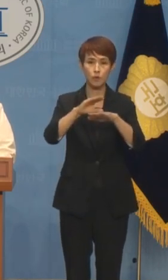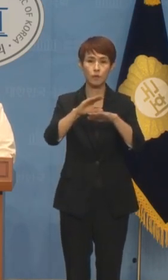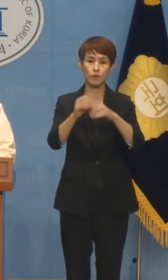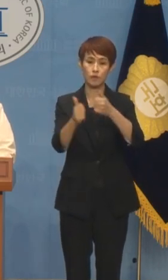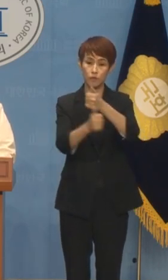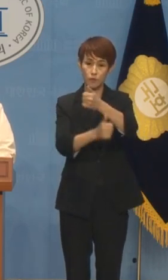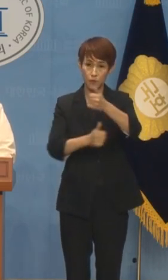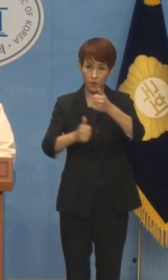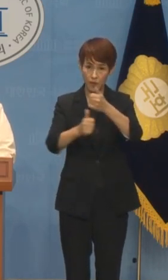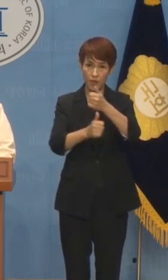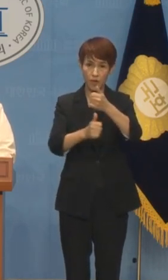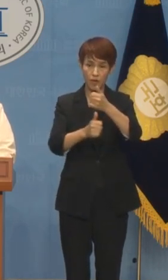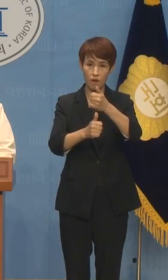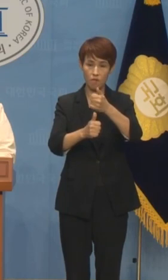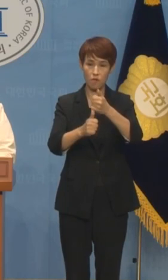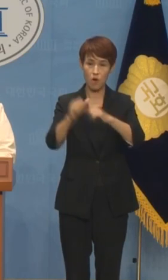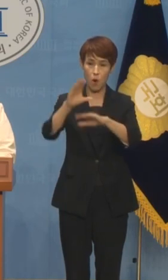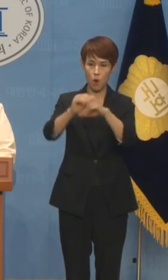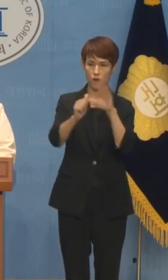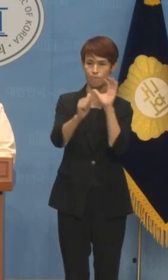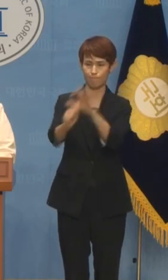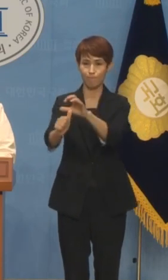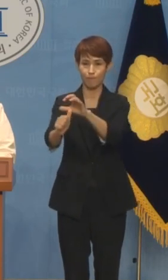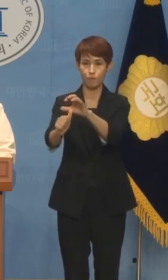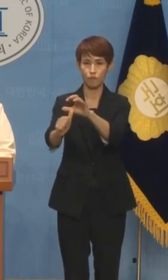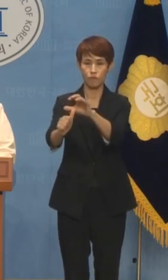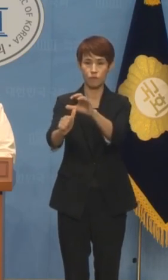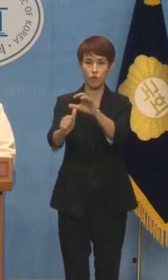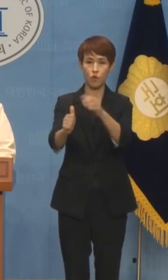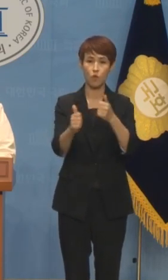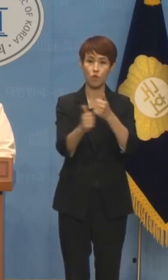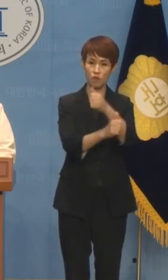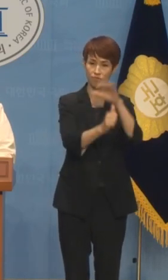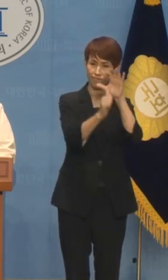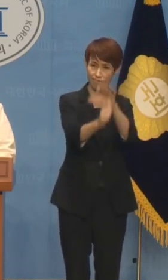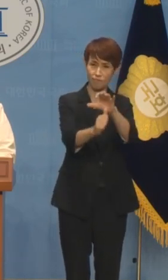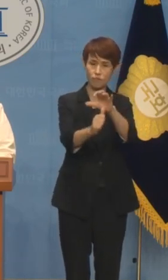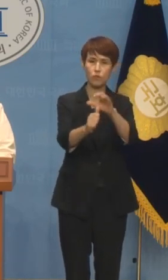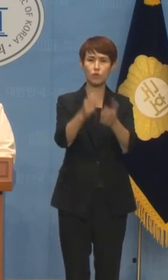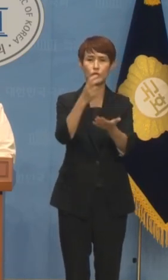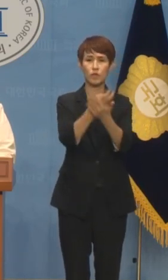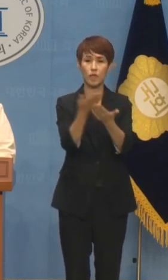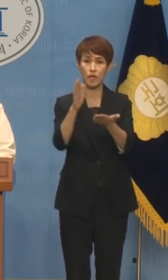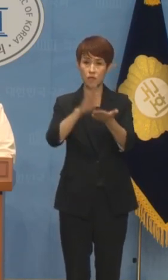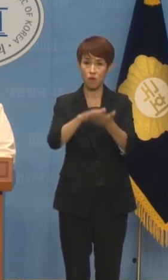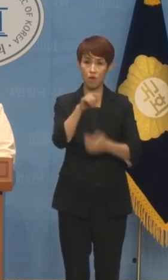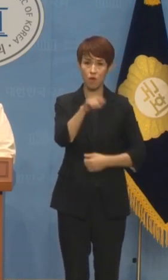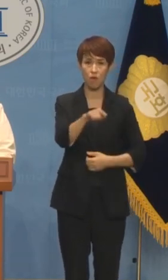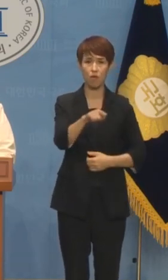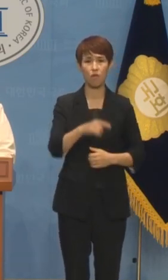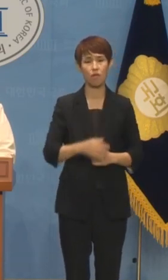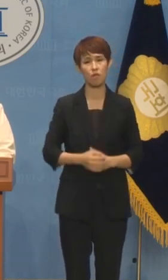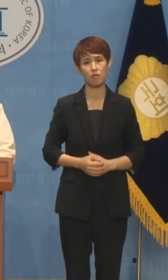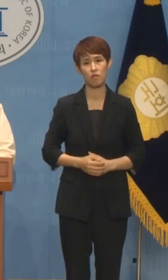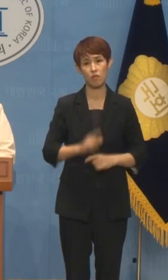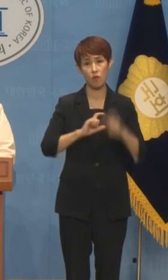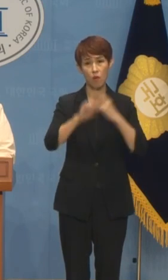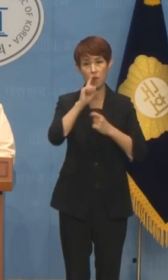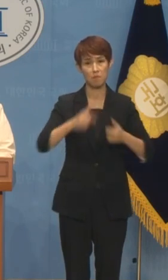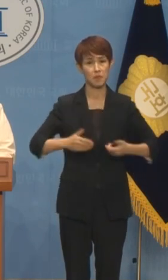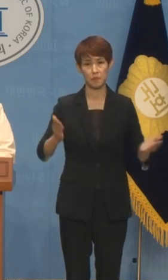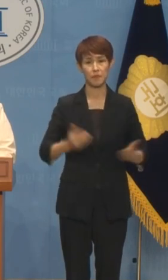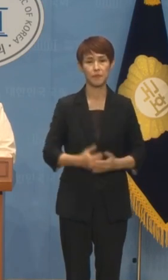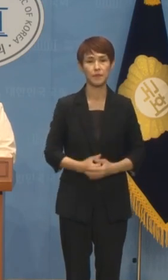방심위의 언론 입틀막과 위원 입틀막을 위한 규칙 개정 예고는 두말할 필요도 없습니다.